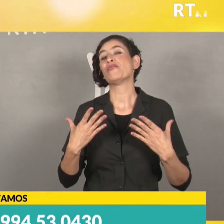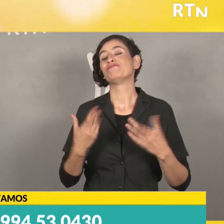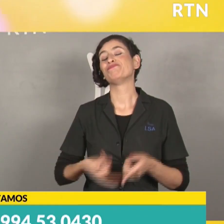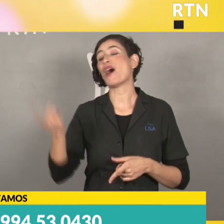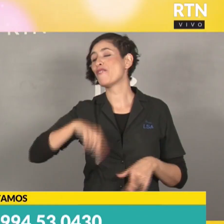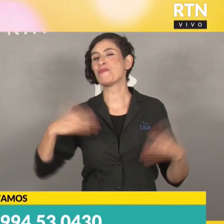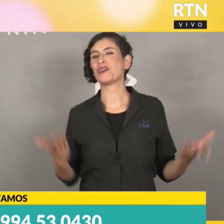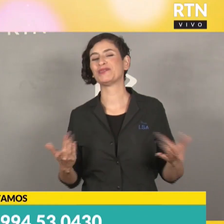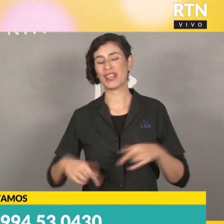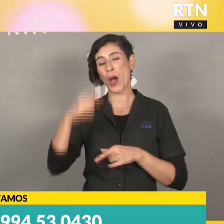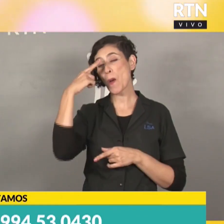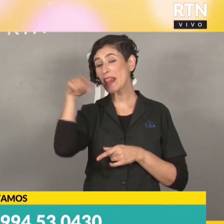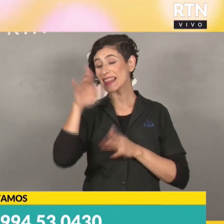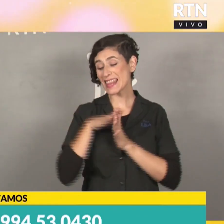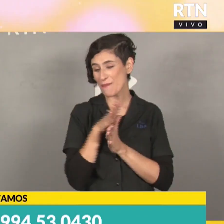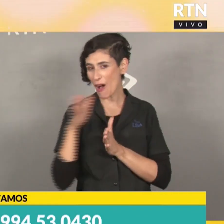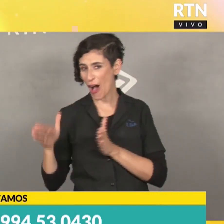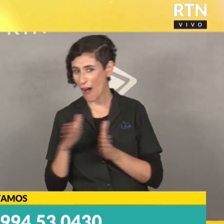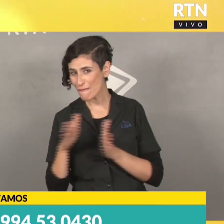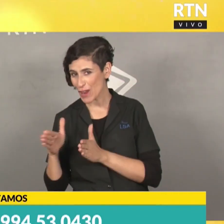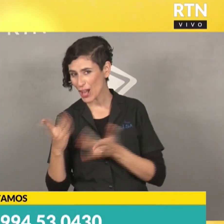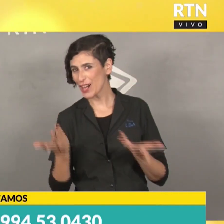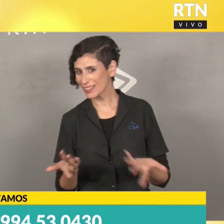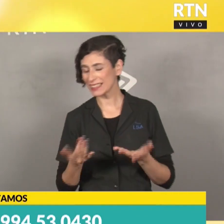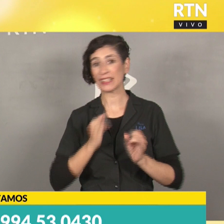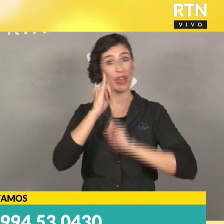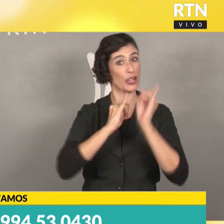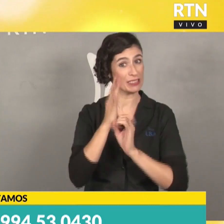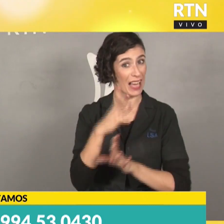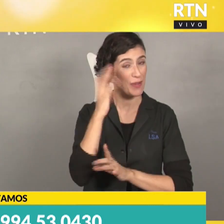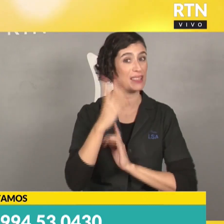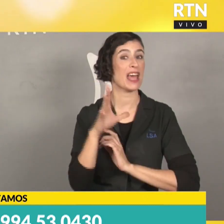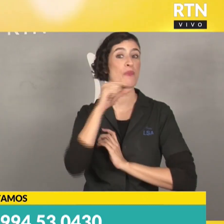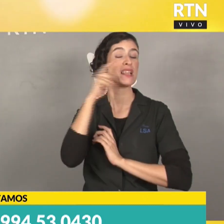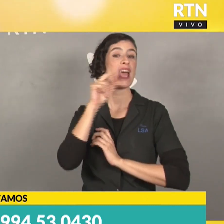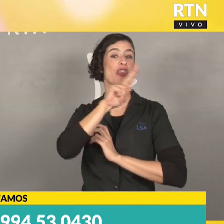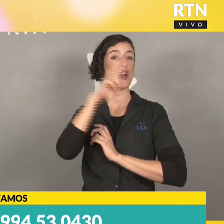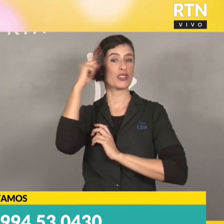Estamos en nuestro último bloque. Les voy a recordar las vías de comunicación: WhatsApp